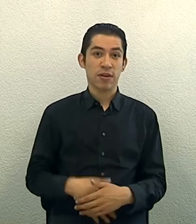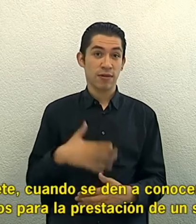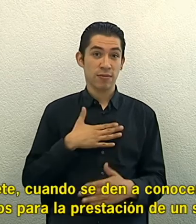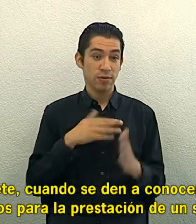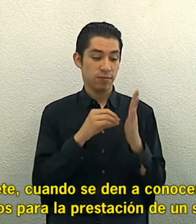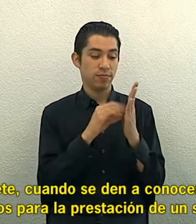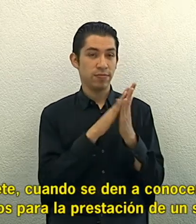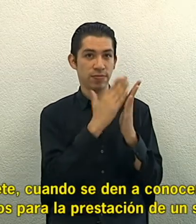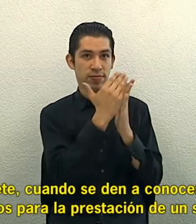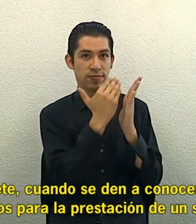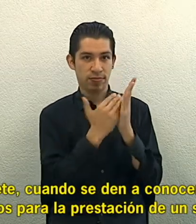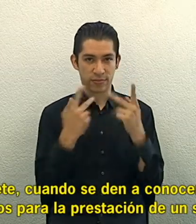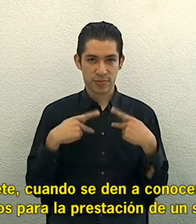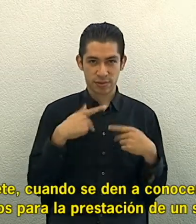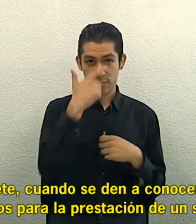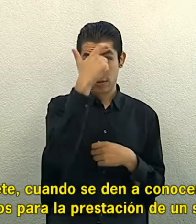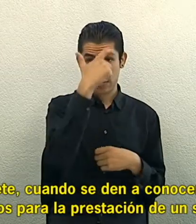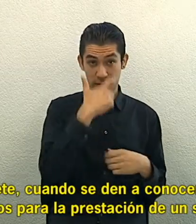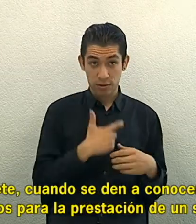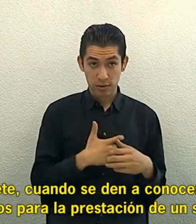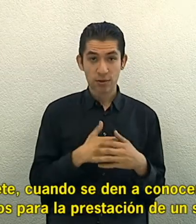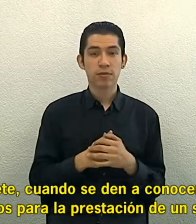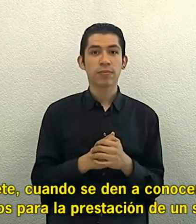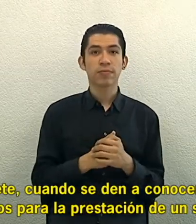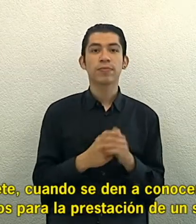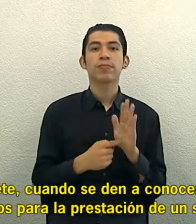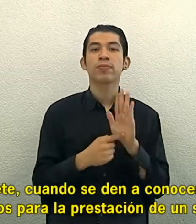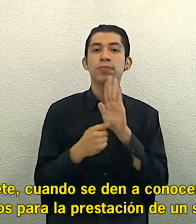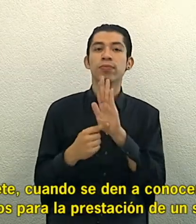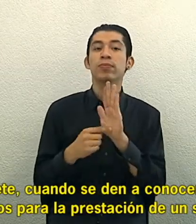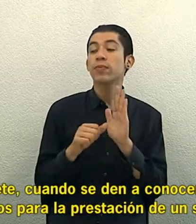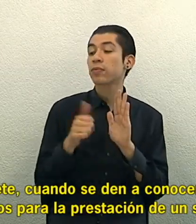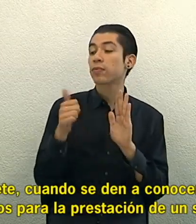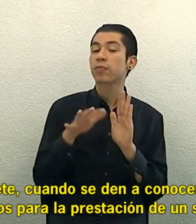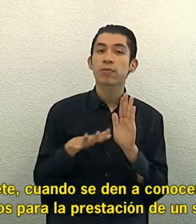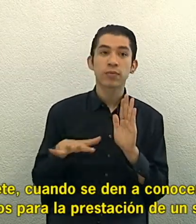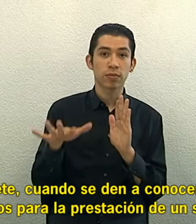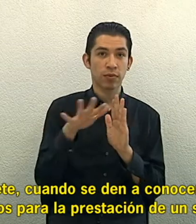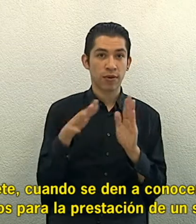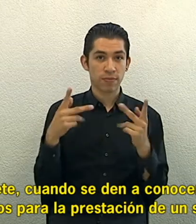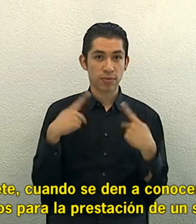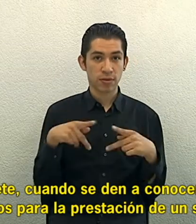7 cuando se den a conocer a terceros para la prestación de un servicio